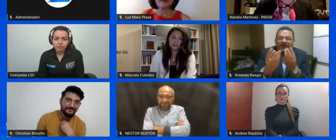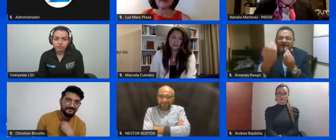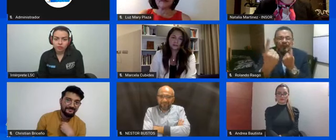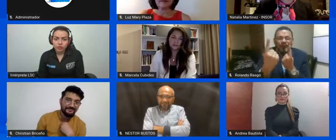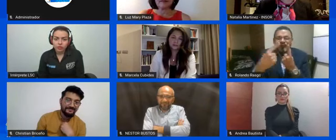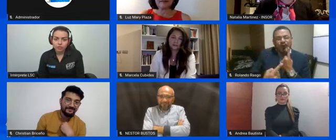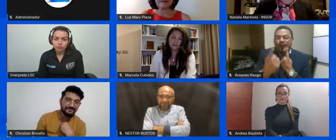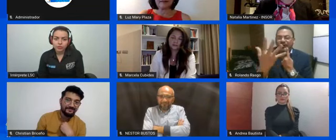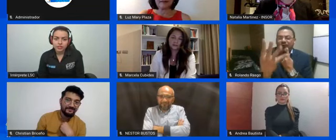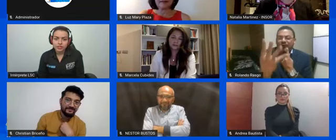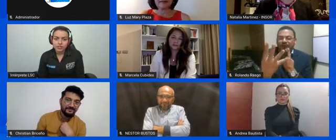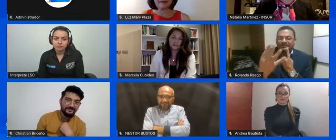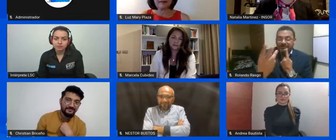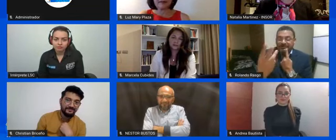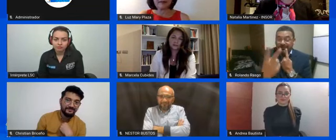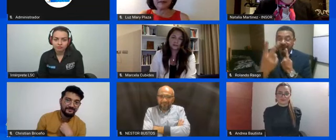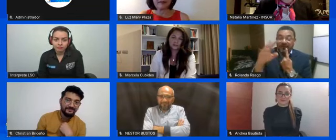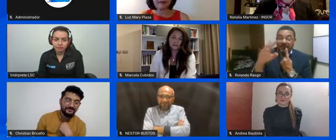con Néstor pues,